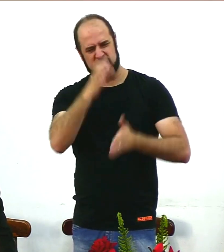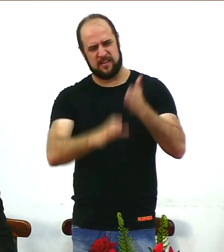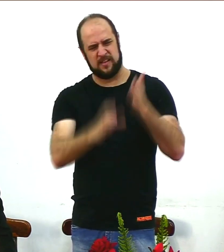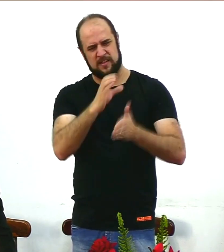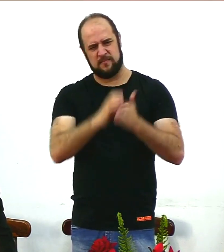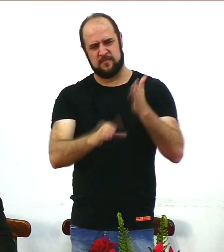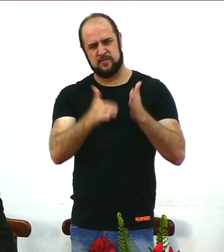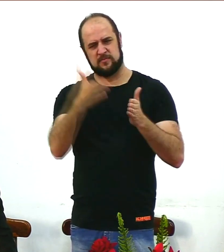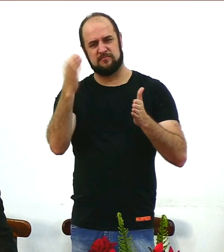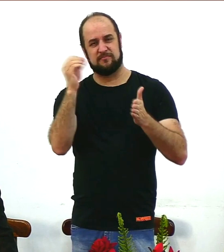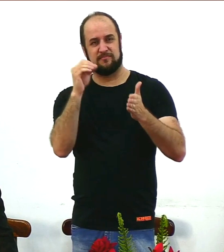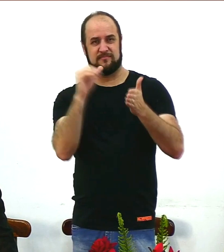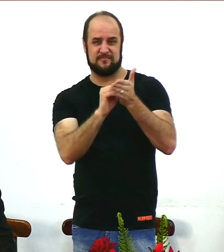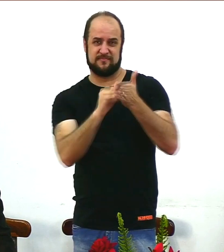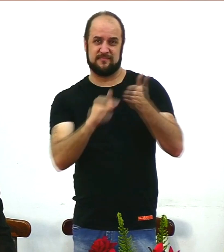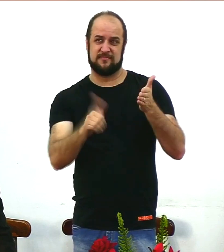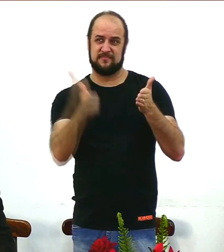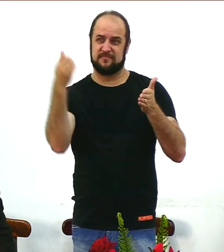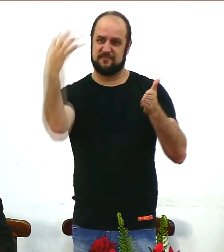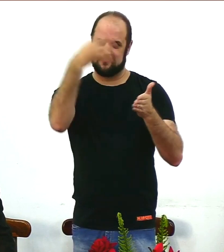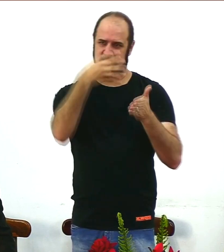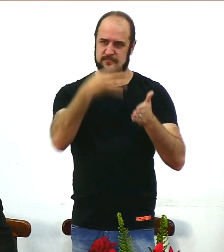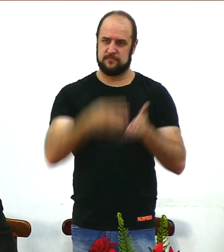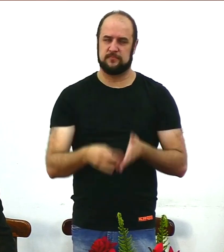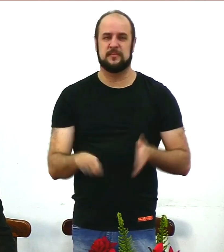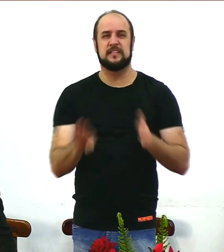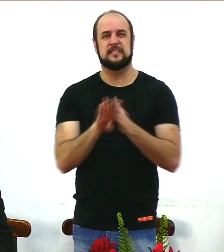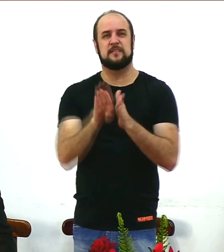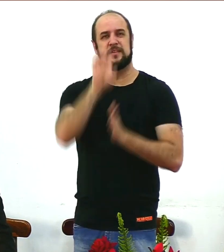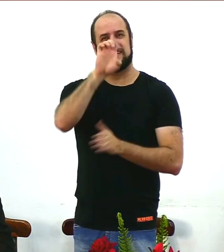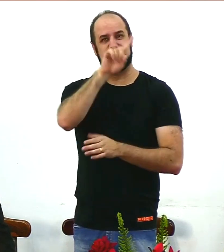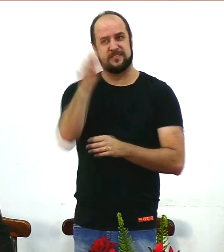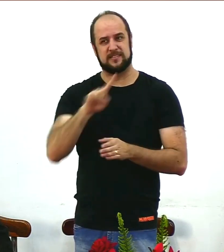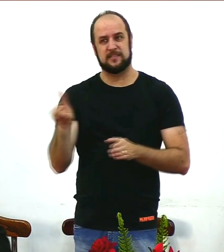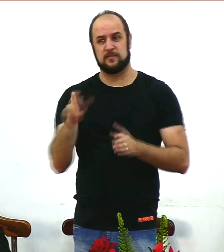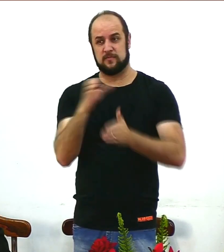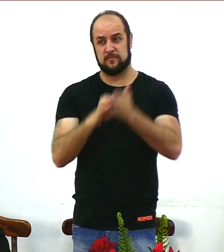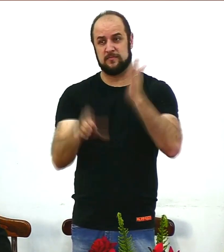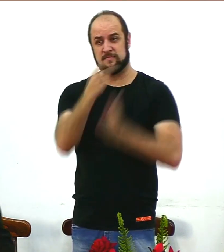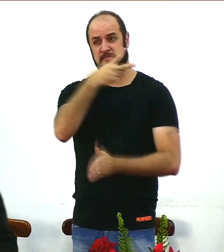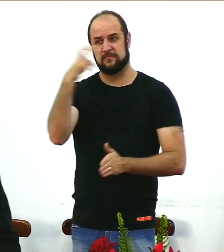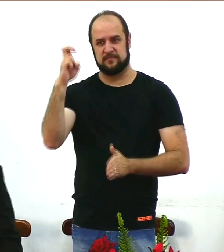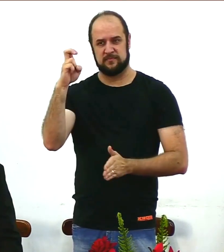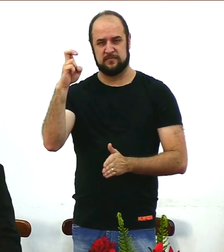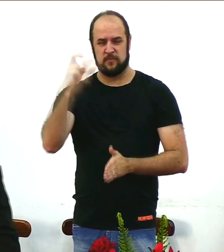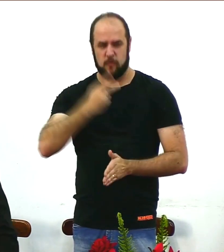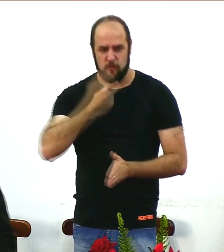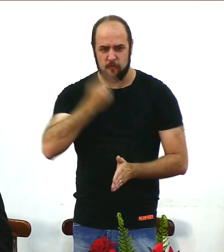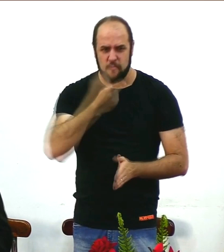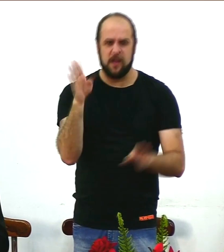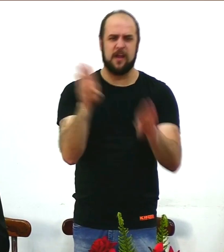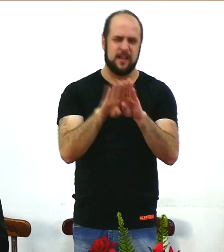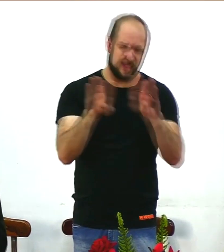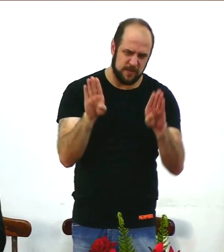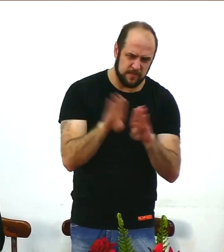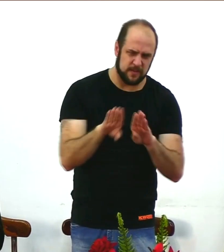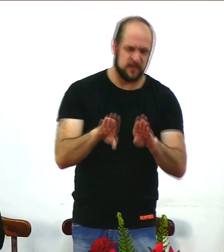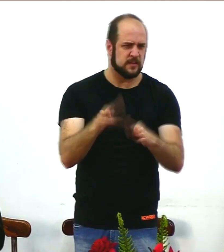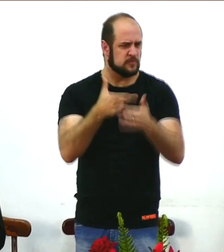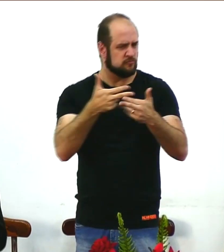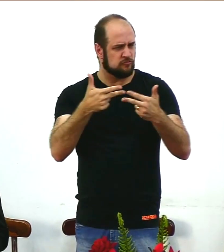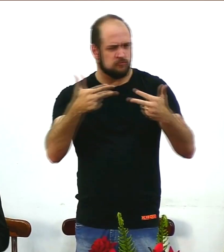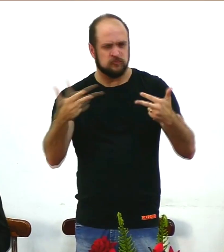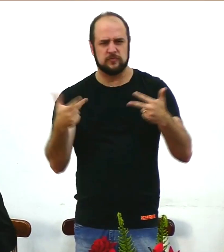mas não, eles diziam: derrubai, arrasai, até aos fundamentos.